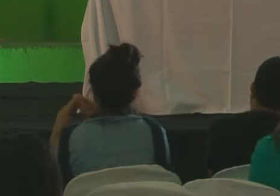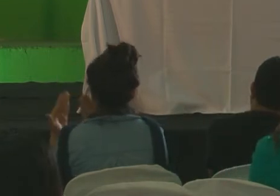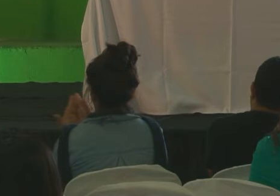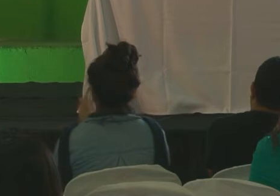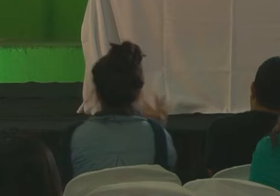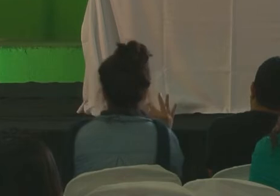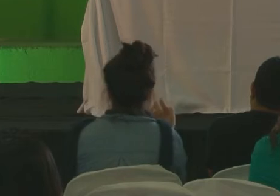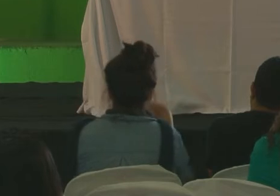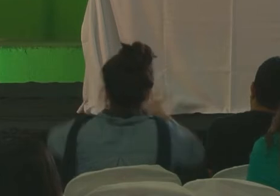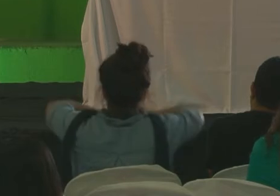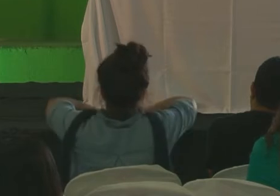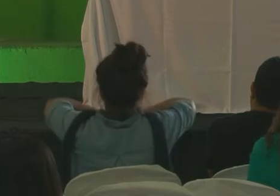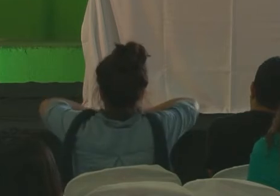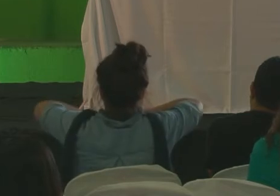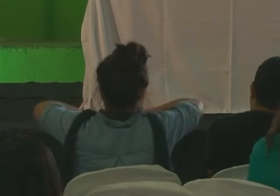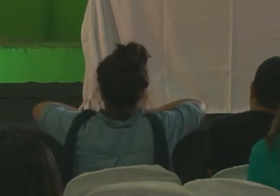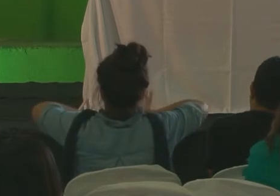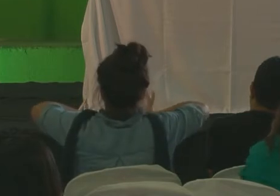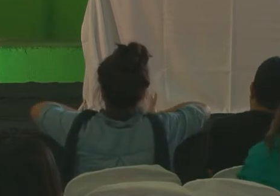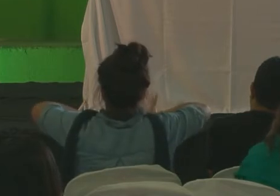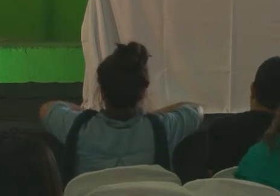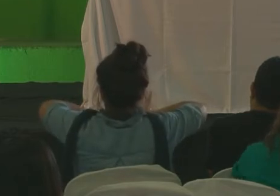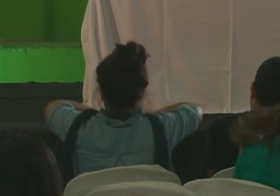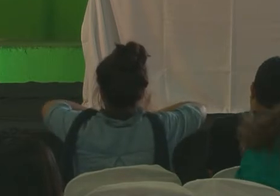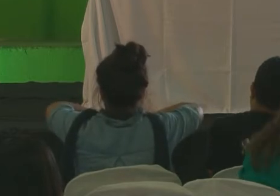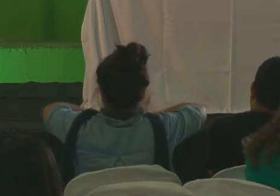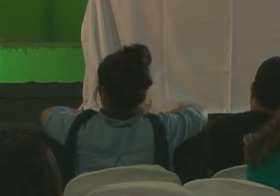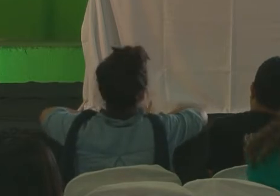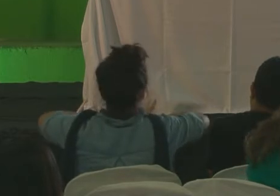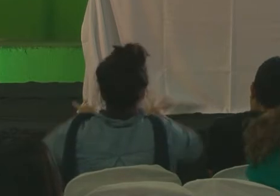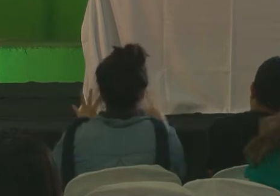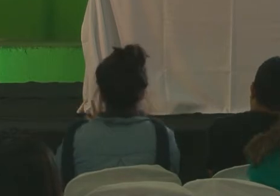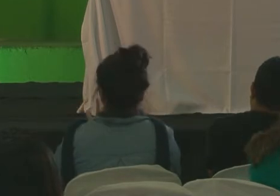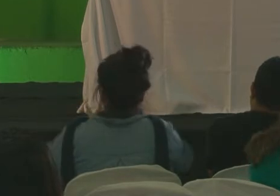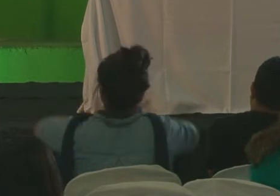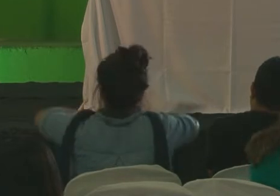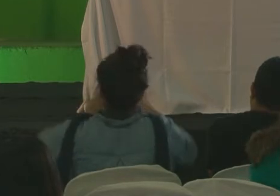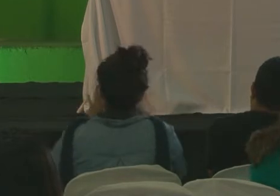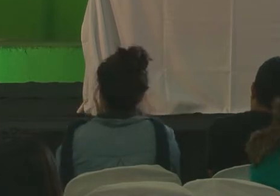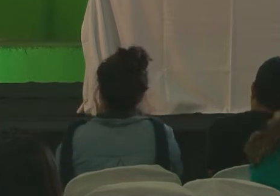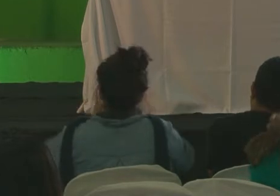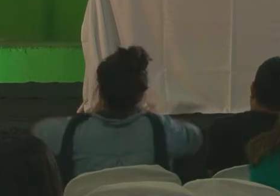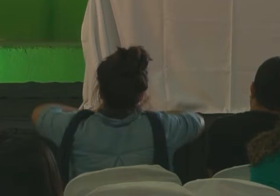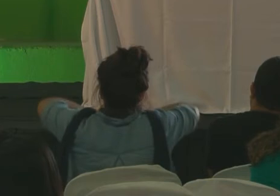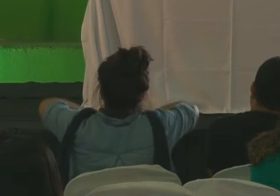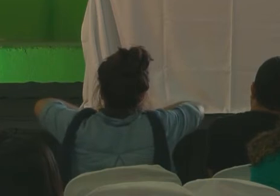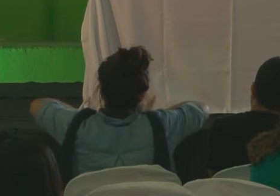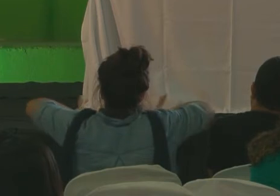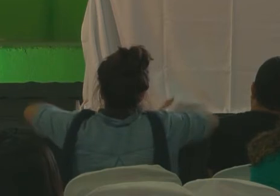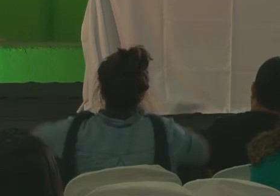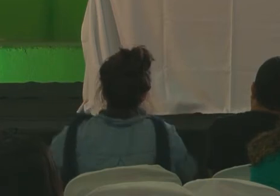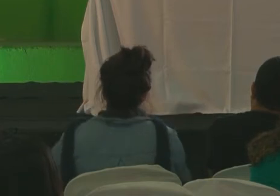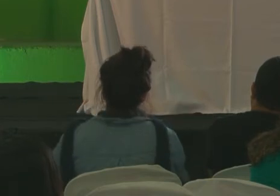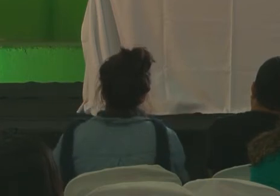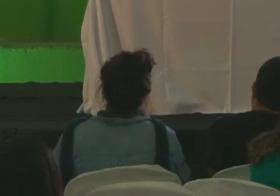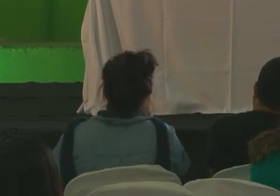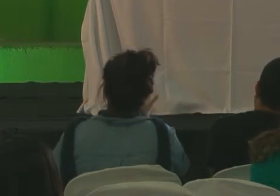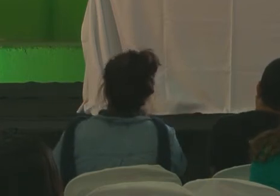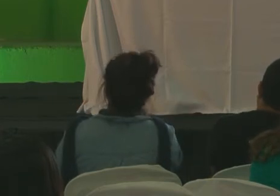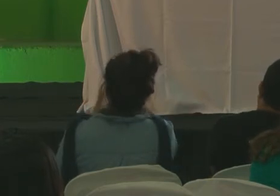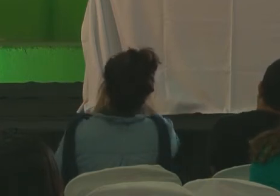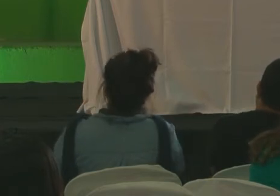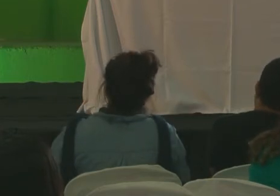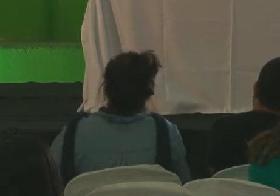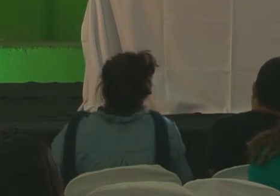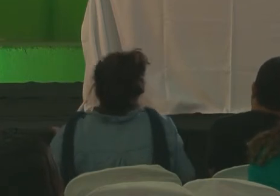compreensível até certo ponto, é claro que os pais têm que conseguir o sustento para casa, têm que trabalhar, mas eu acho que isso não pode justificar um descaso com os